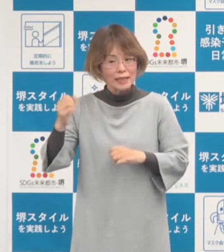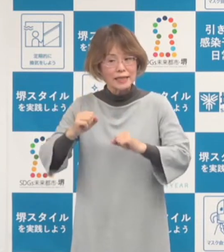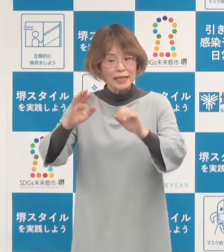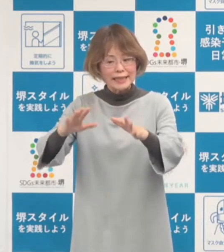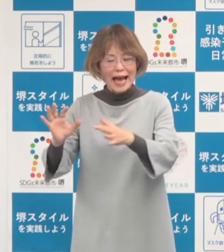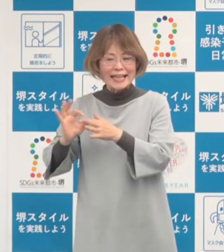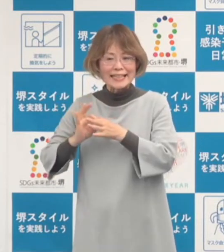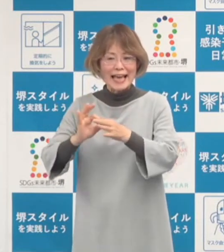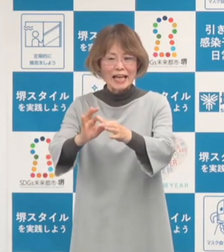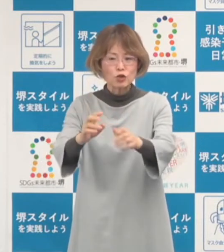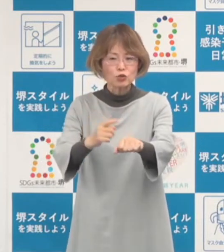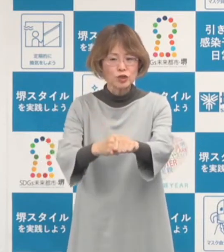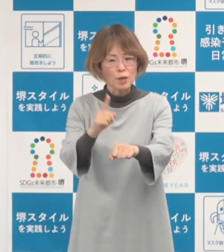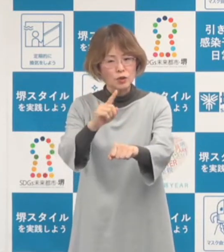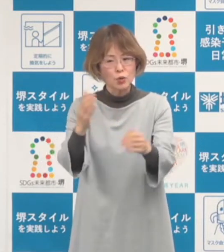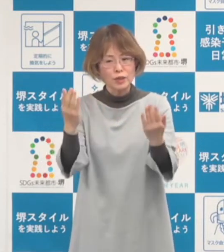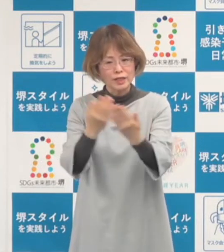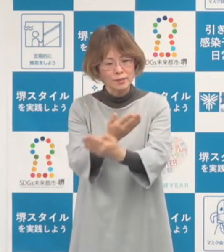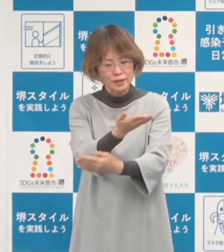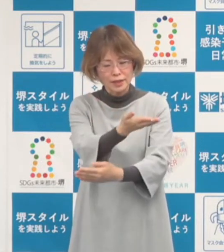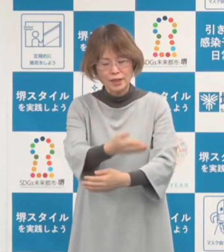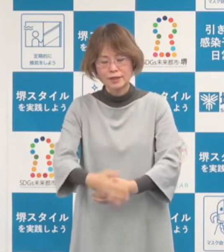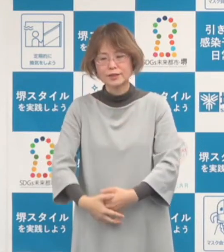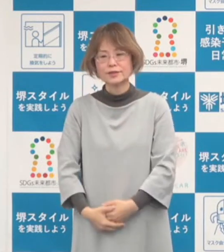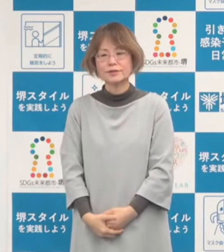ういうふうにお考えなんでしょうか。 はい、